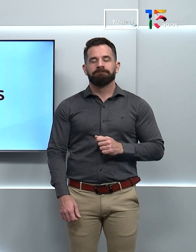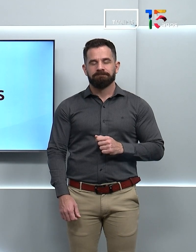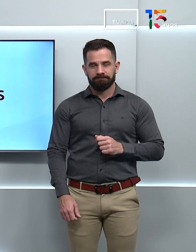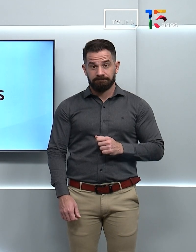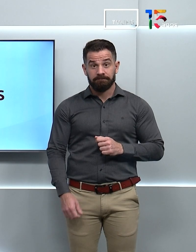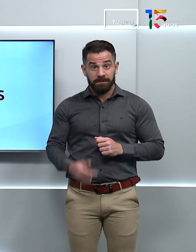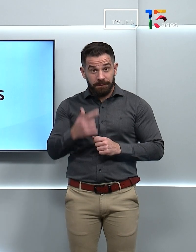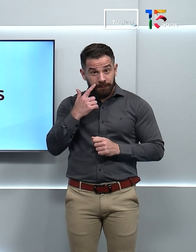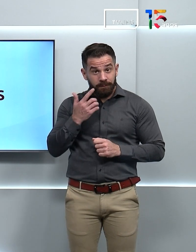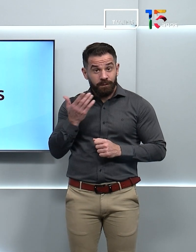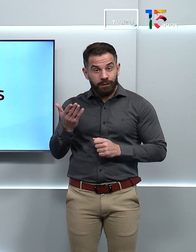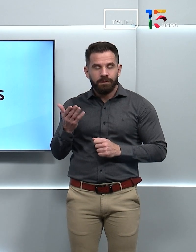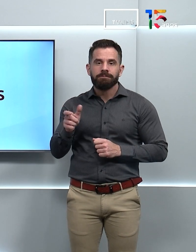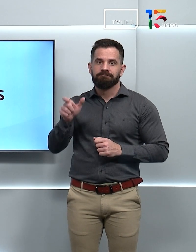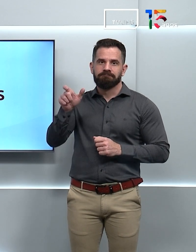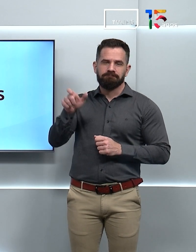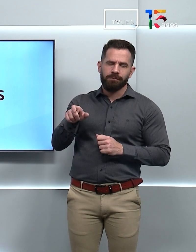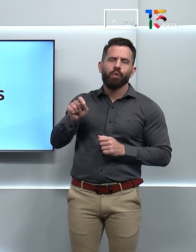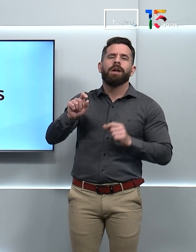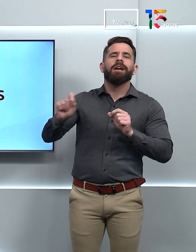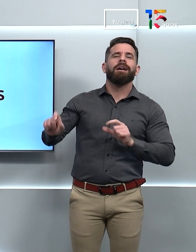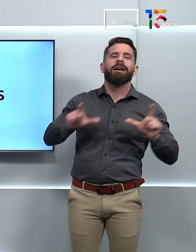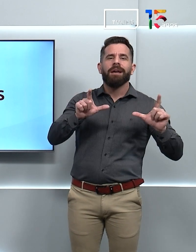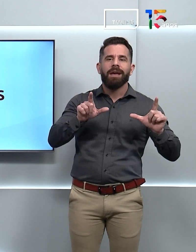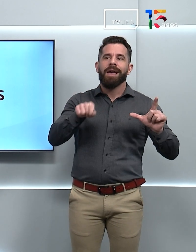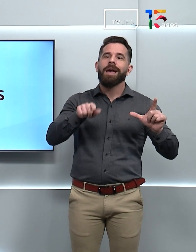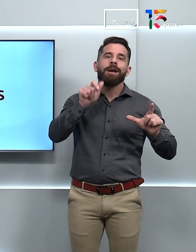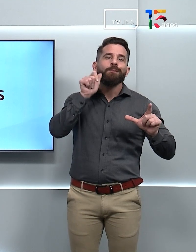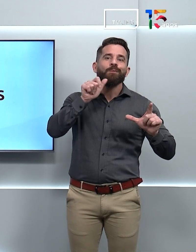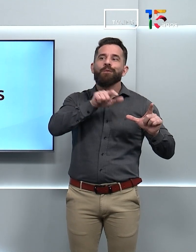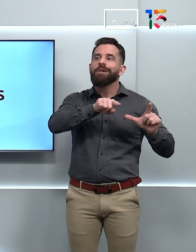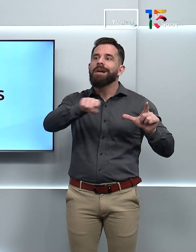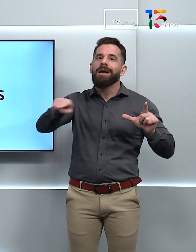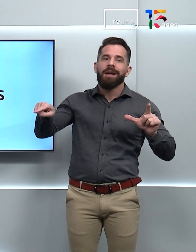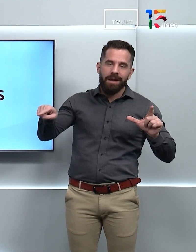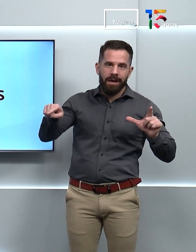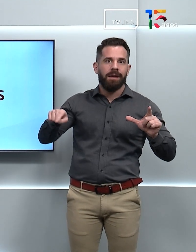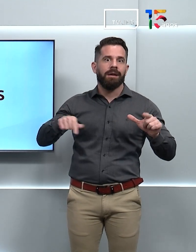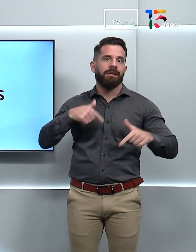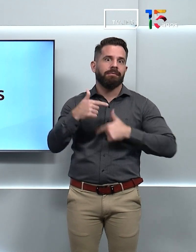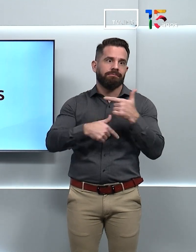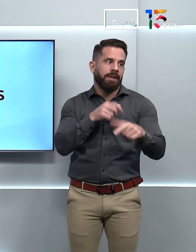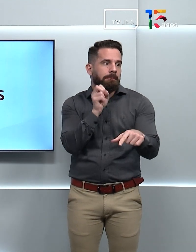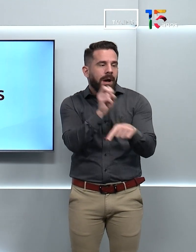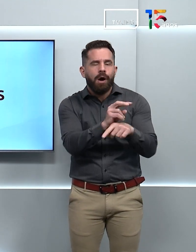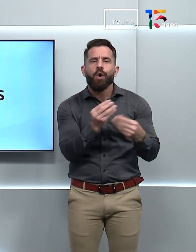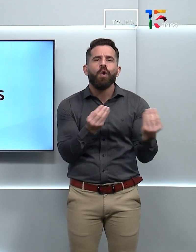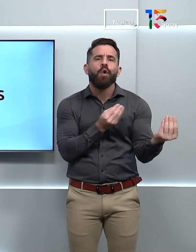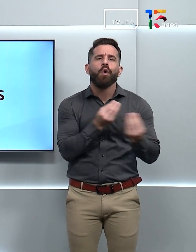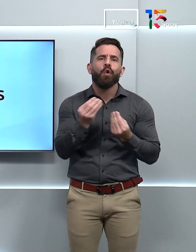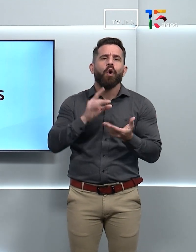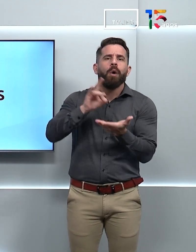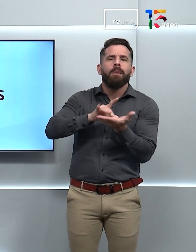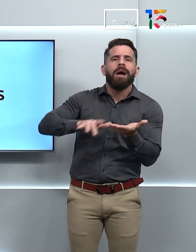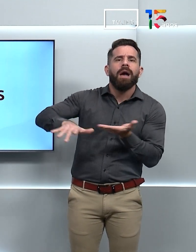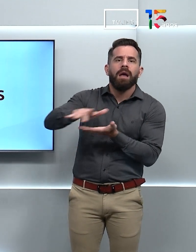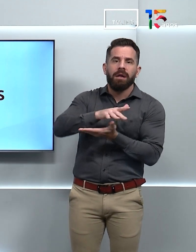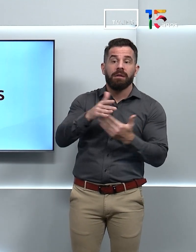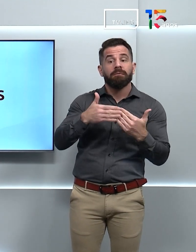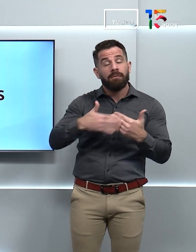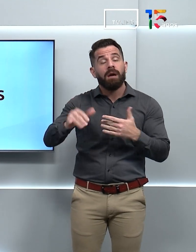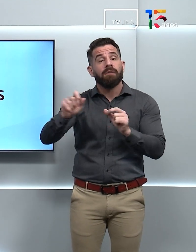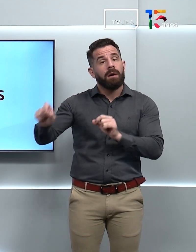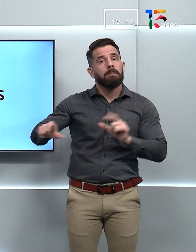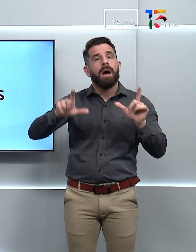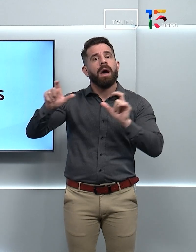Vocês acompanharam, né, Elas nas Profissões? E nas próximas semanas tem mais conteúdos mostrando a realidade de diferentes